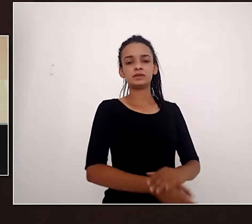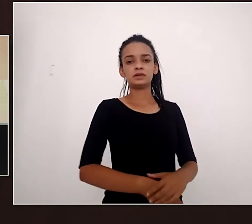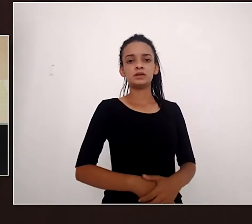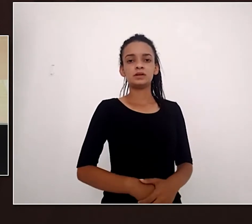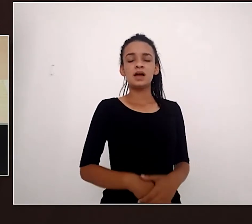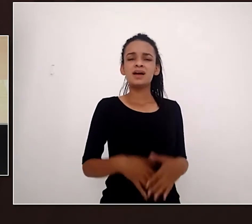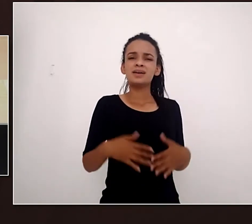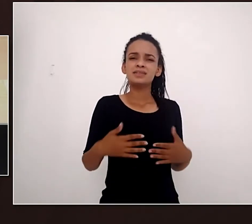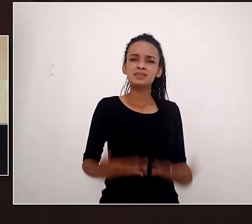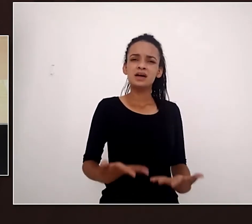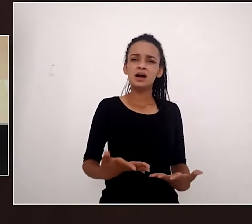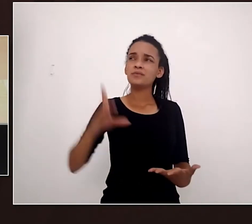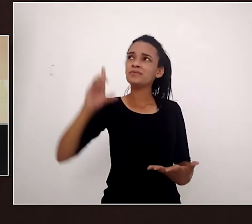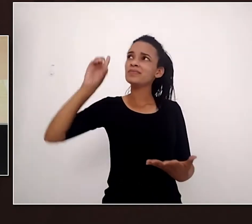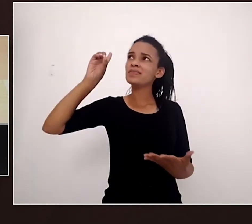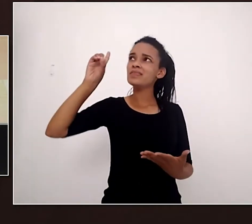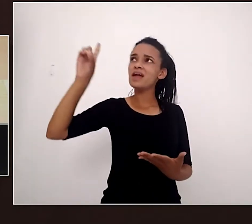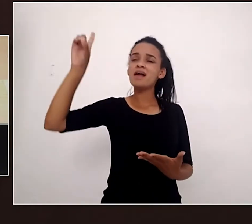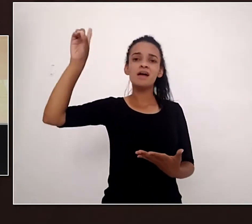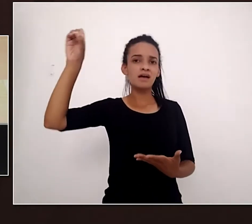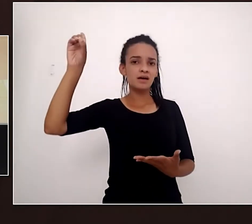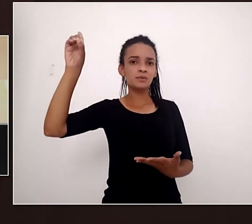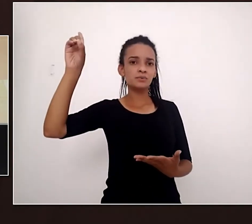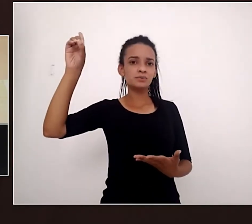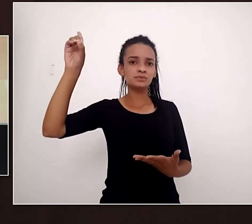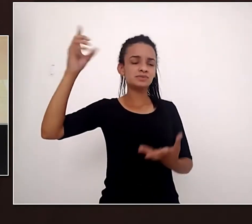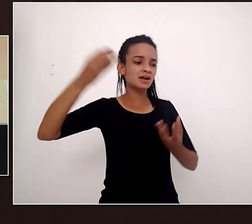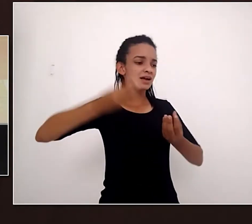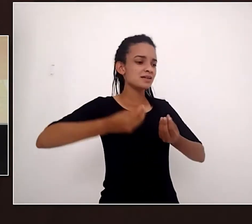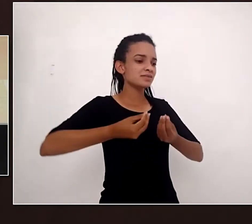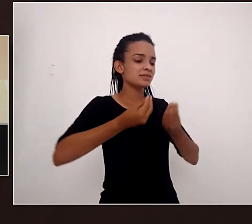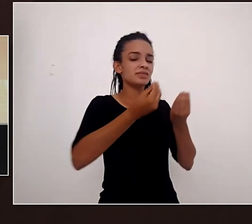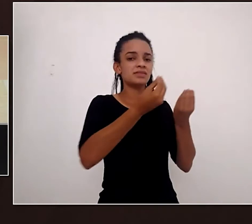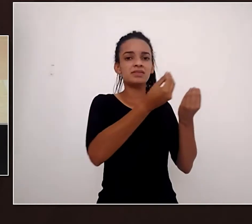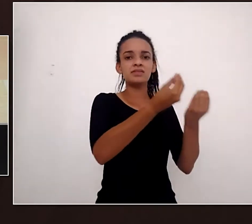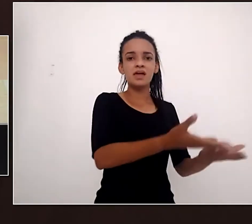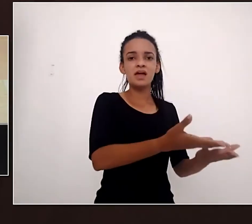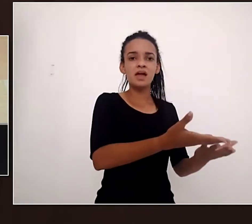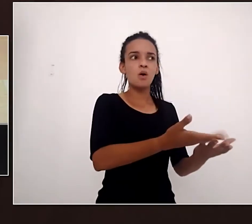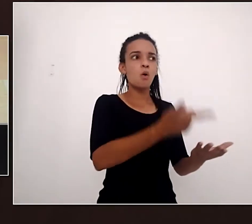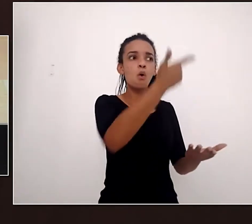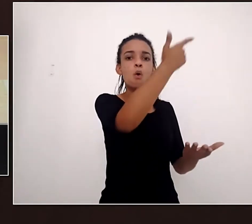para outros. Irmãos, que venha a ser outros.